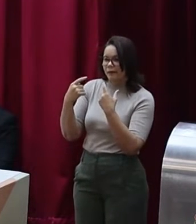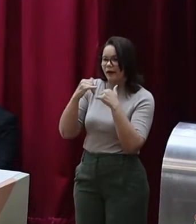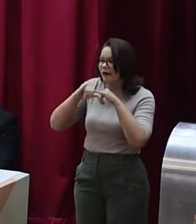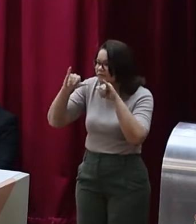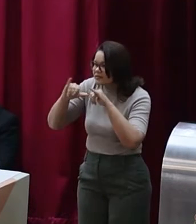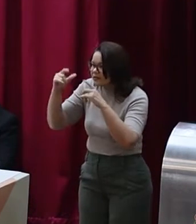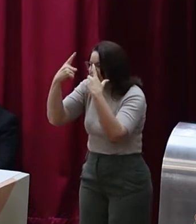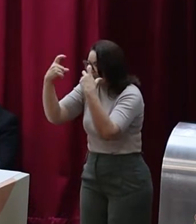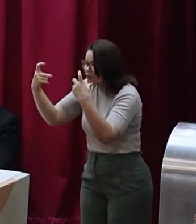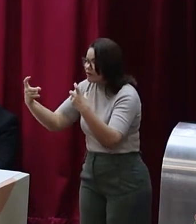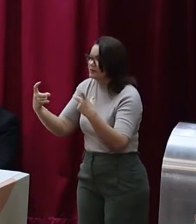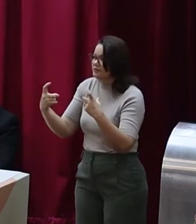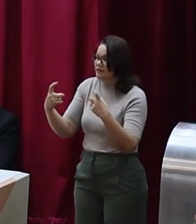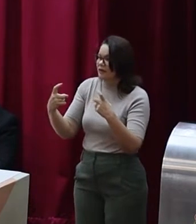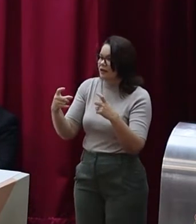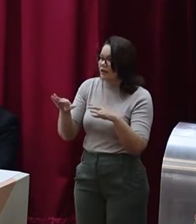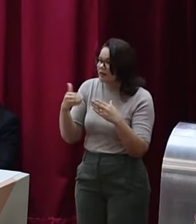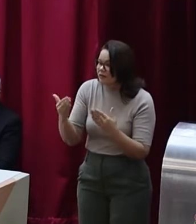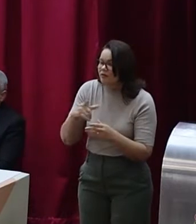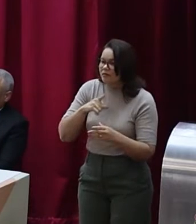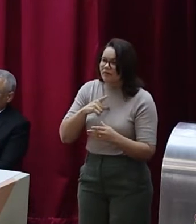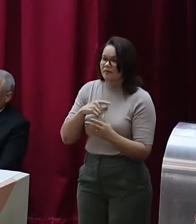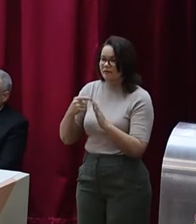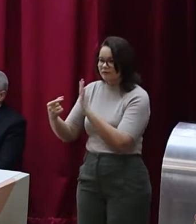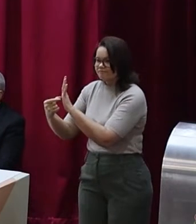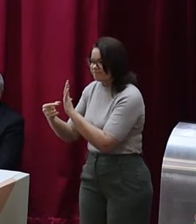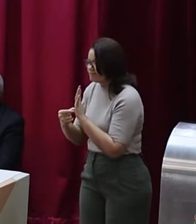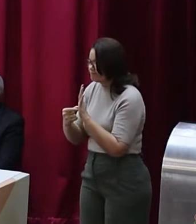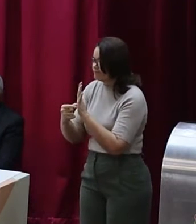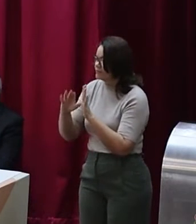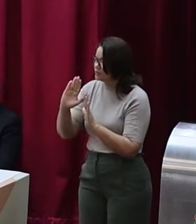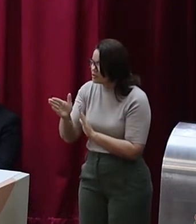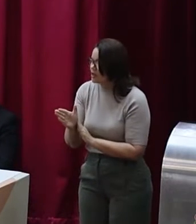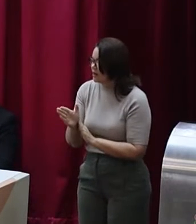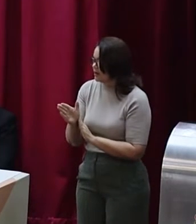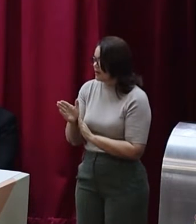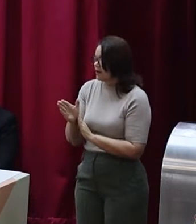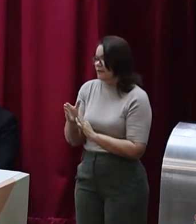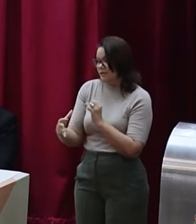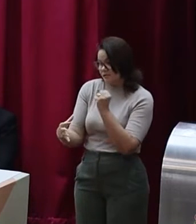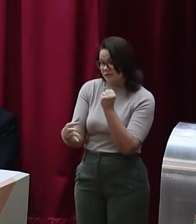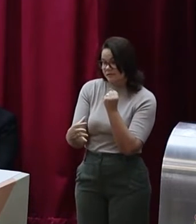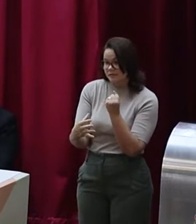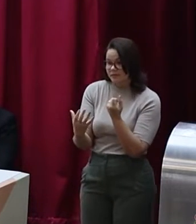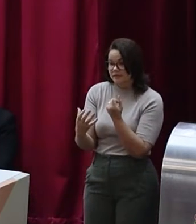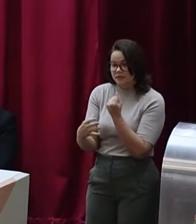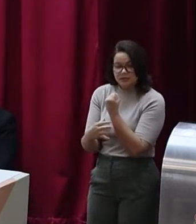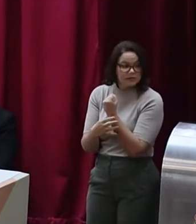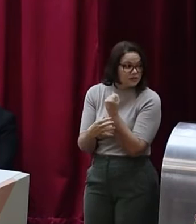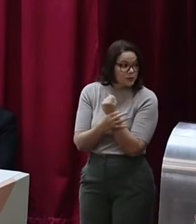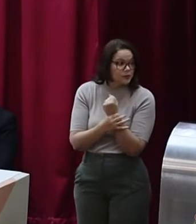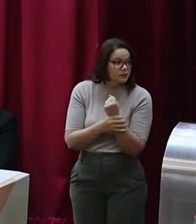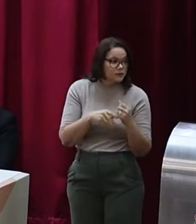o Fogo Cruzado gera uma base de dados que contesta números da própria segurança pública do Rio. Bom, agora